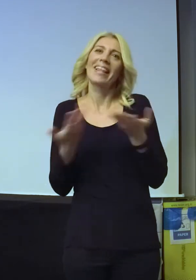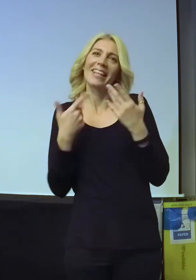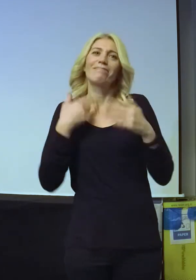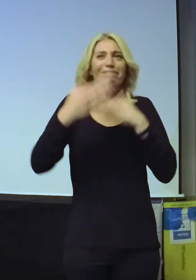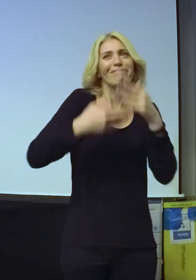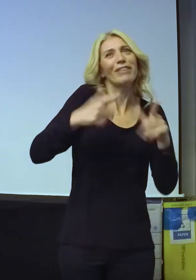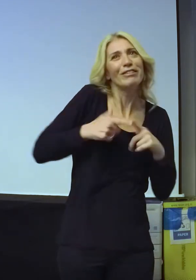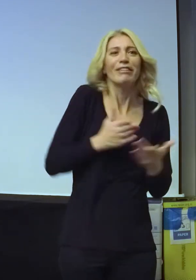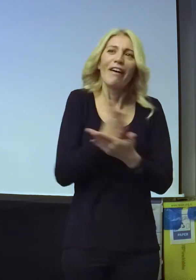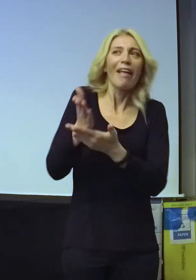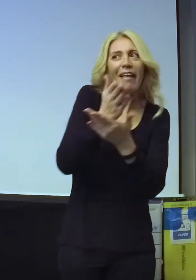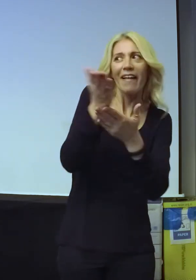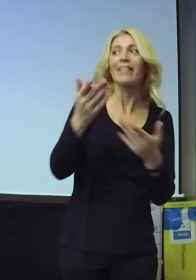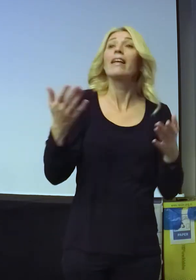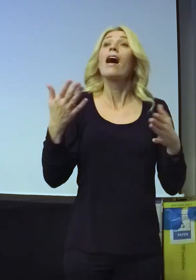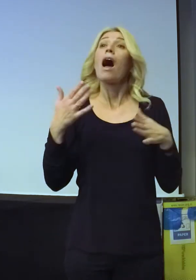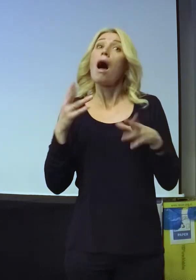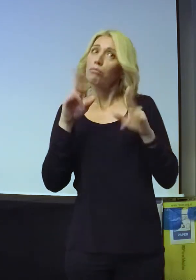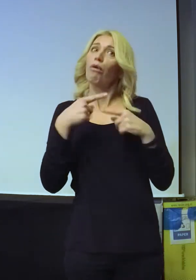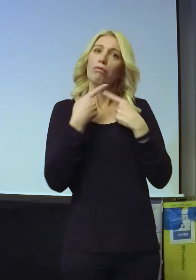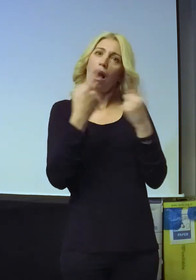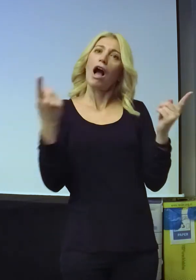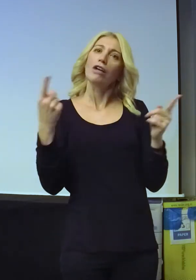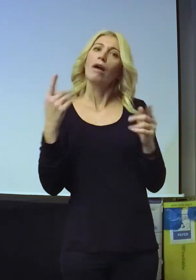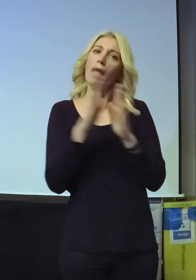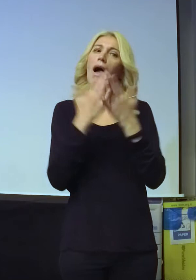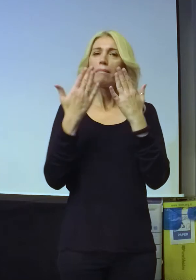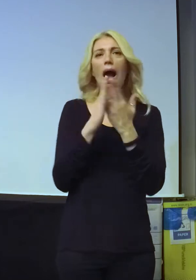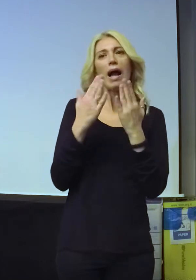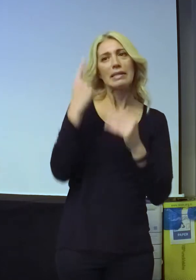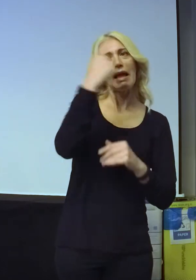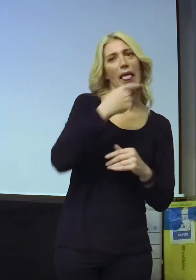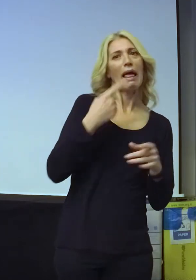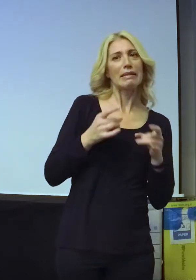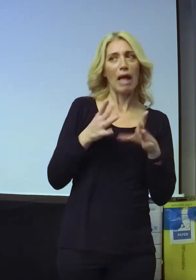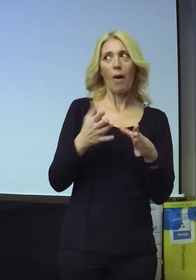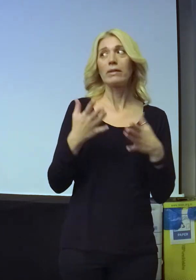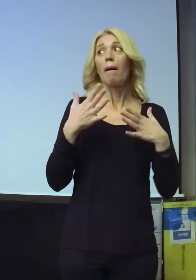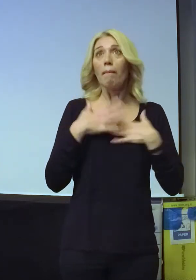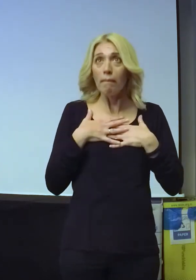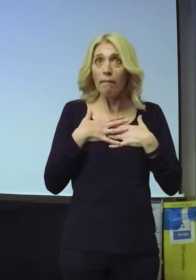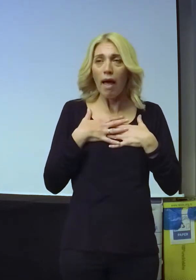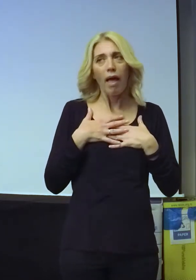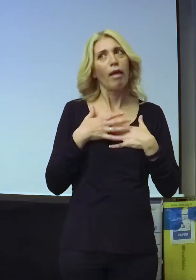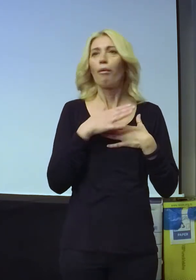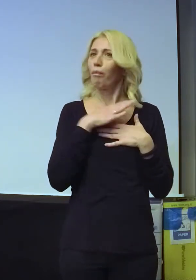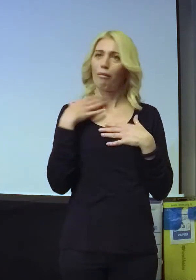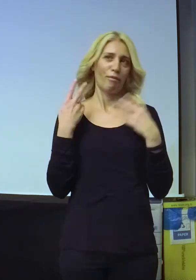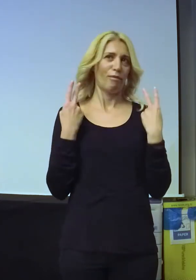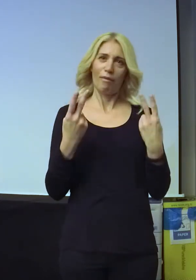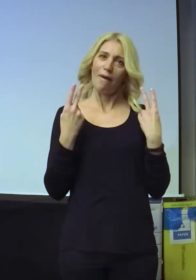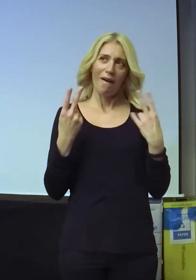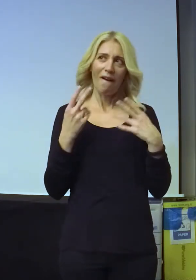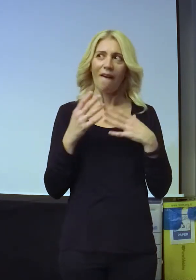osamostalim, da dalje krenem kroz život. Mogu reći da magazin Lice ulice za mene